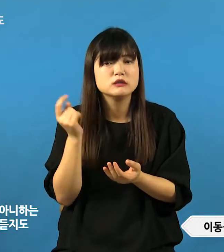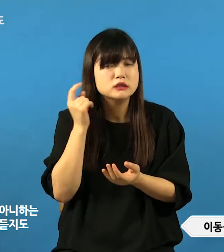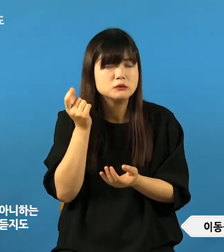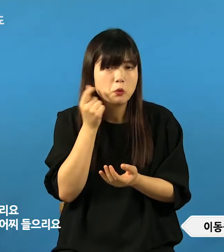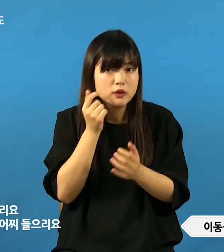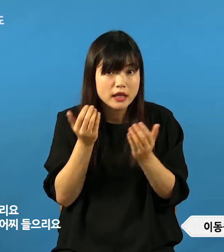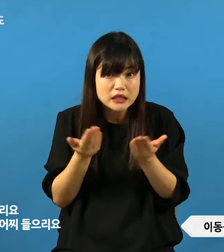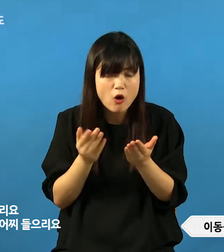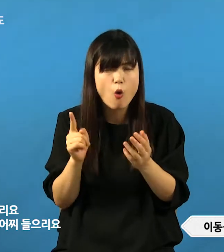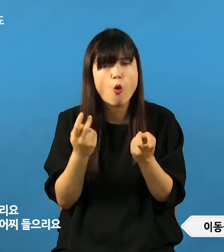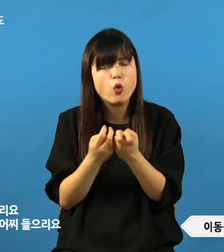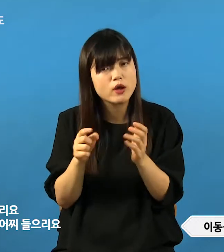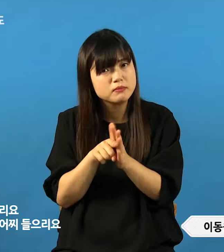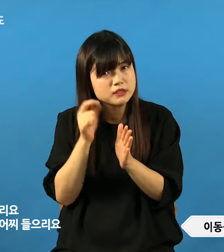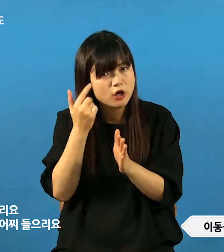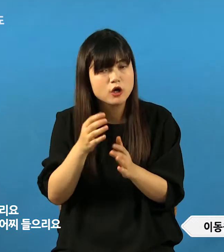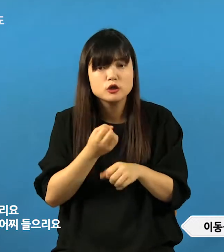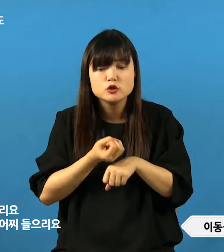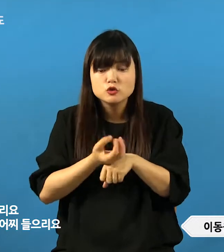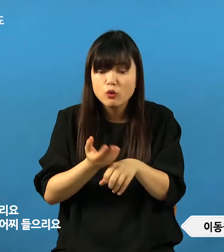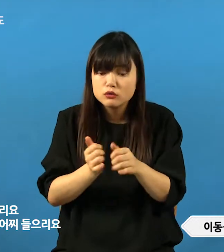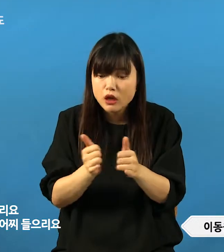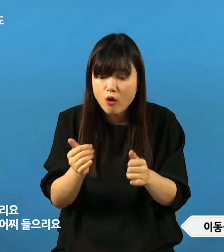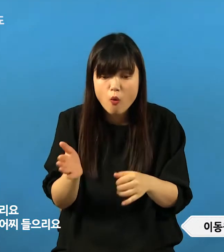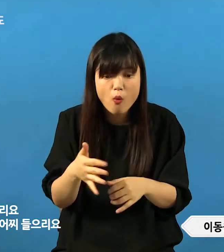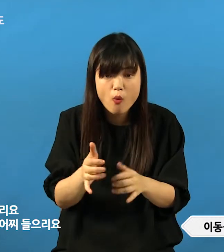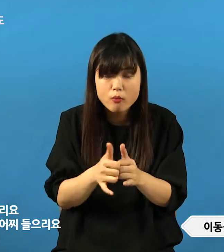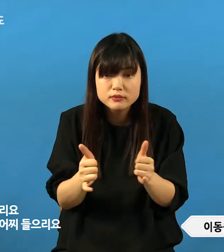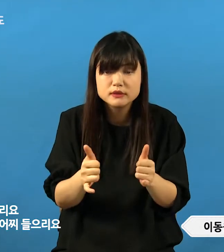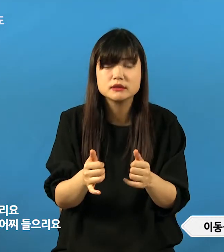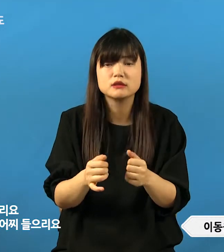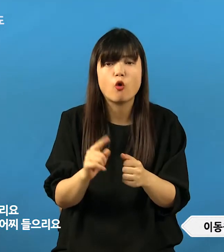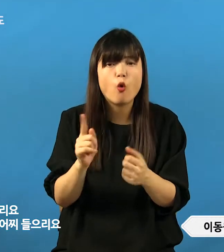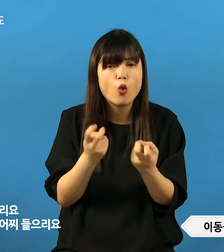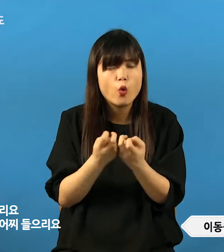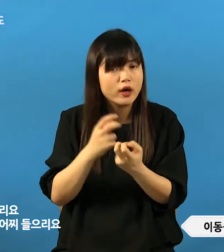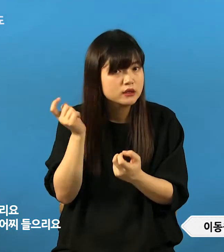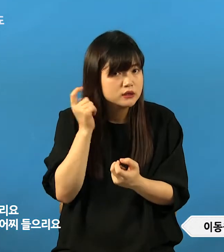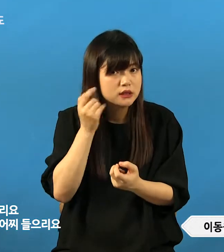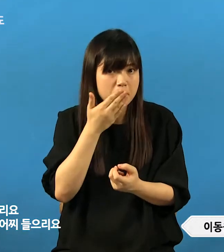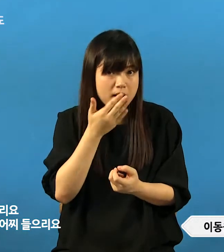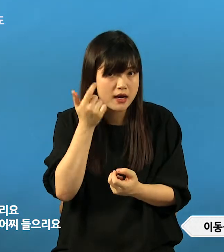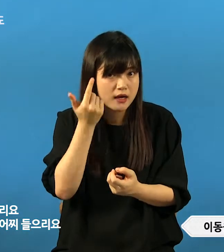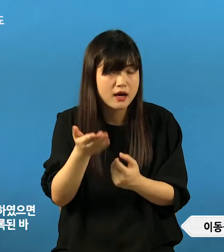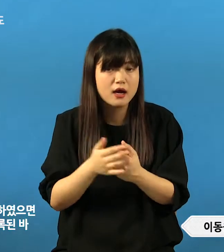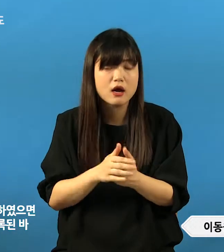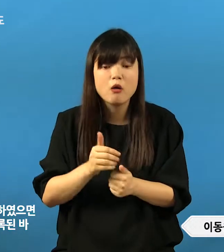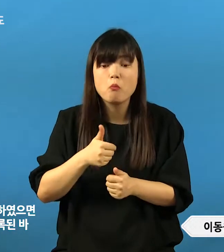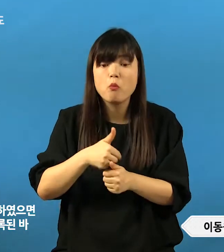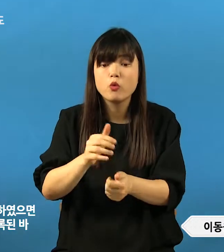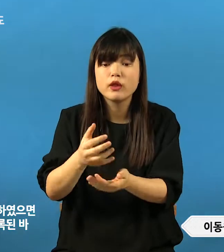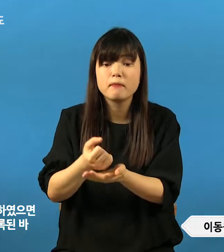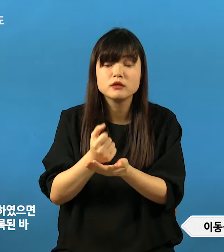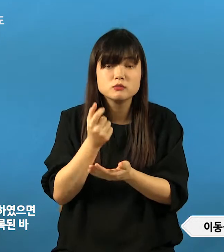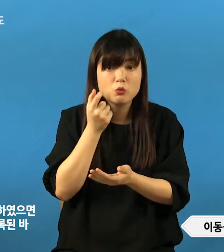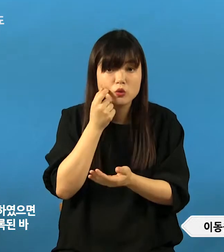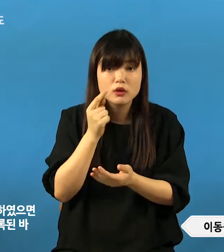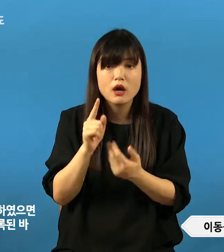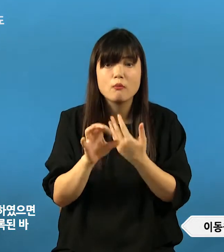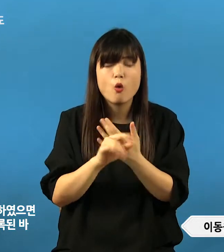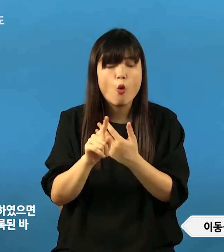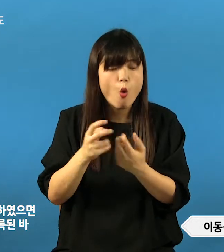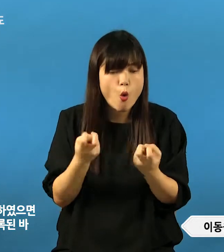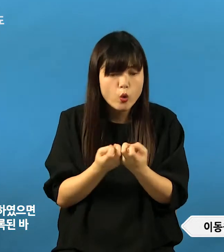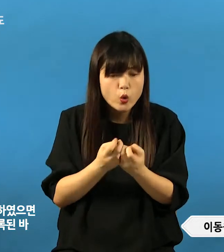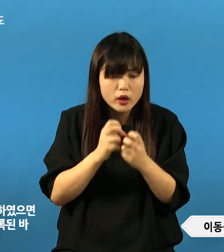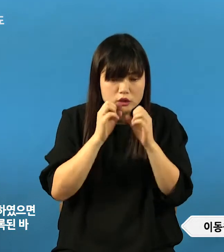일을 어찌 믿으리요? 전파하는 자가 없으니 어찌 들으리요? 자, 보내심을 받지 아니하였으면